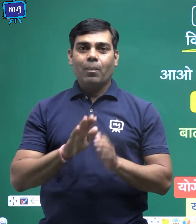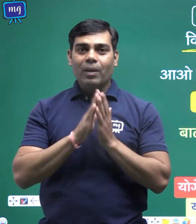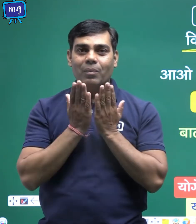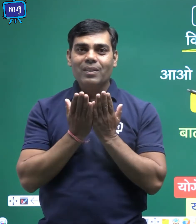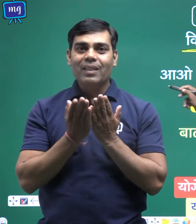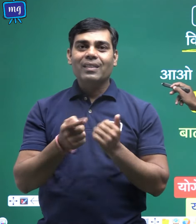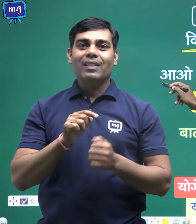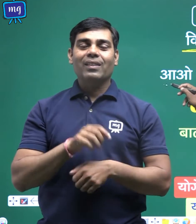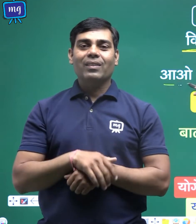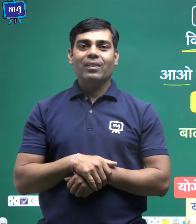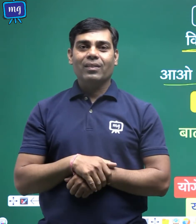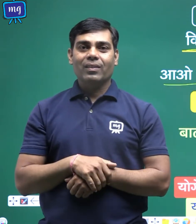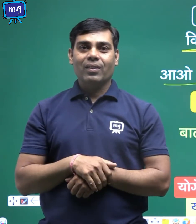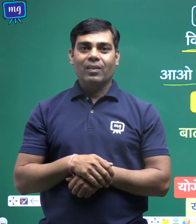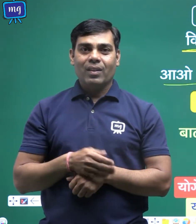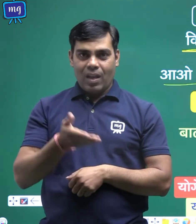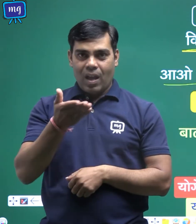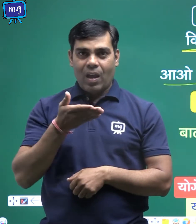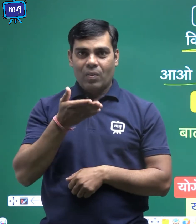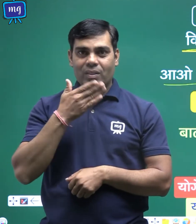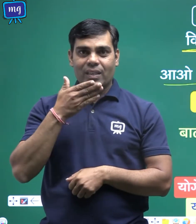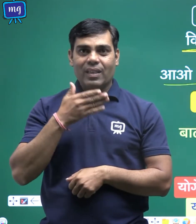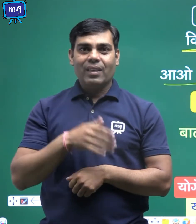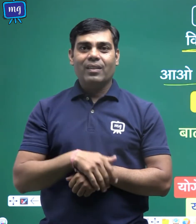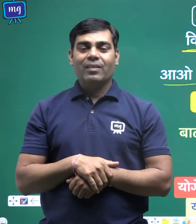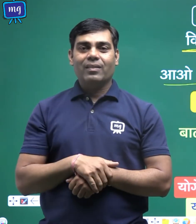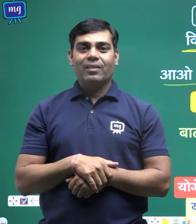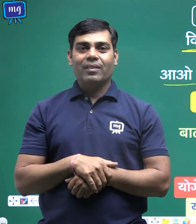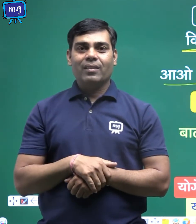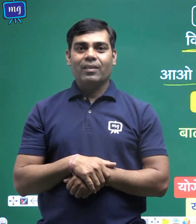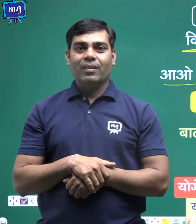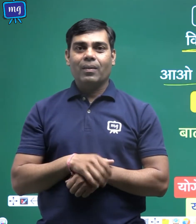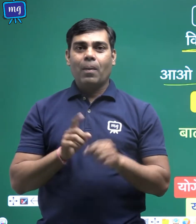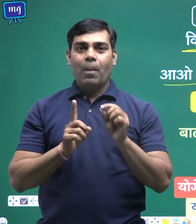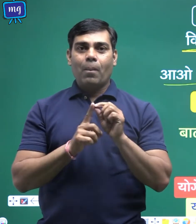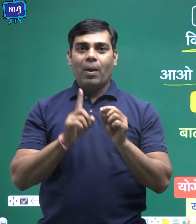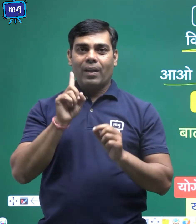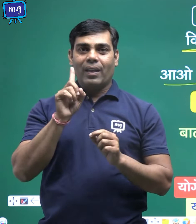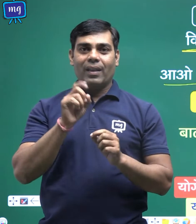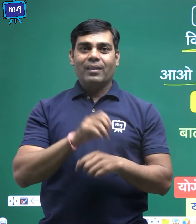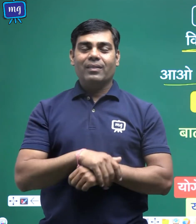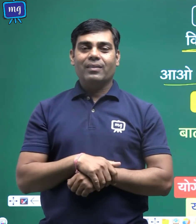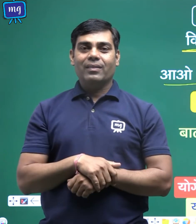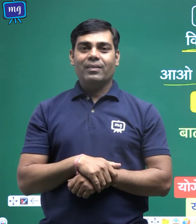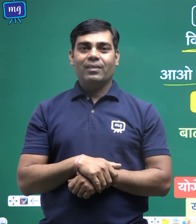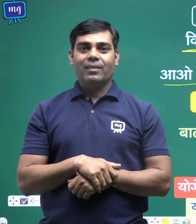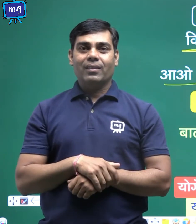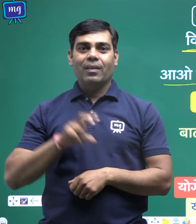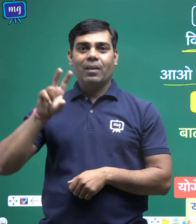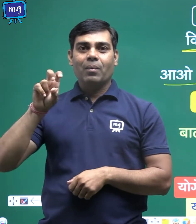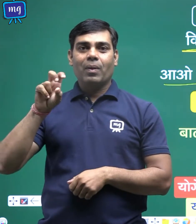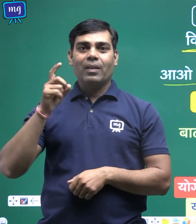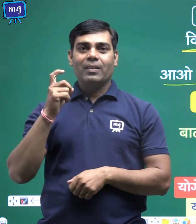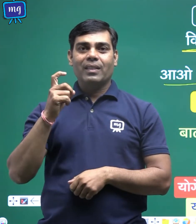पाठ्यपुस्तक से आओ सीखें भाग 1 पाठ